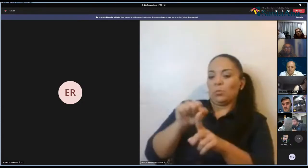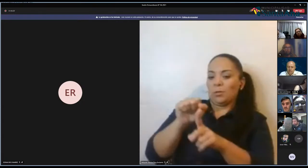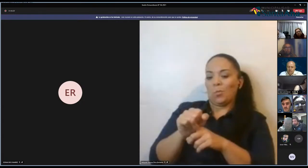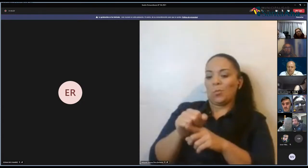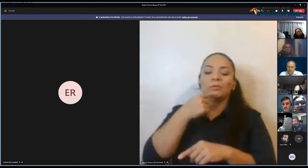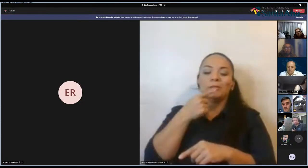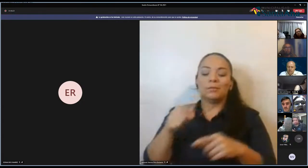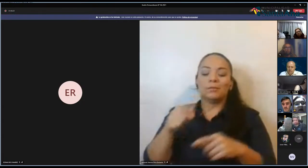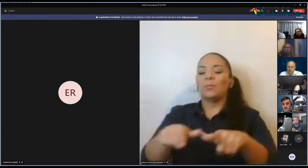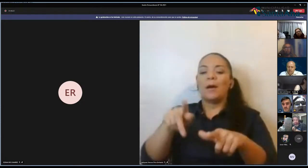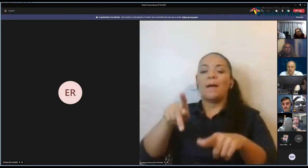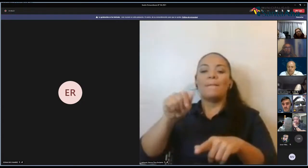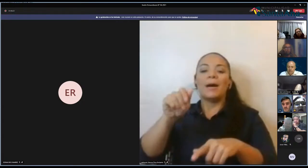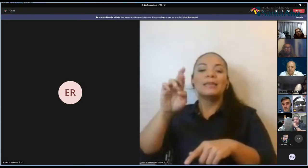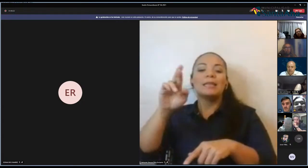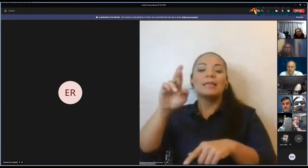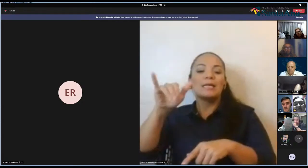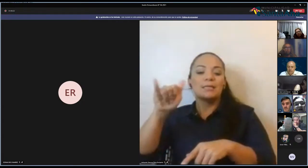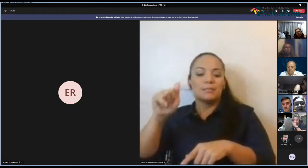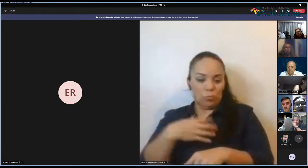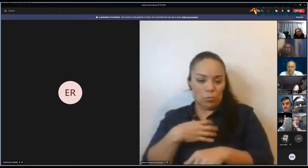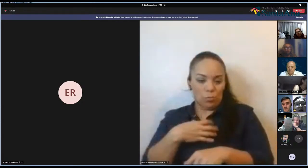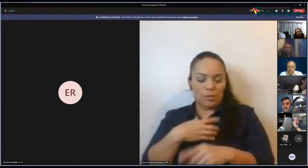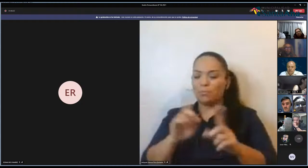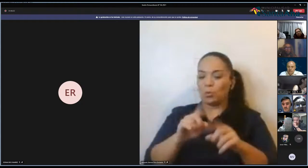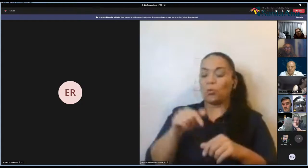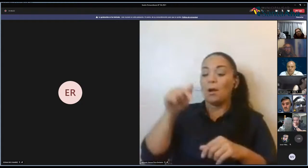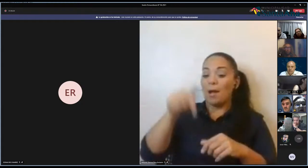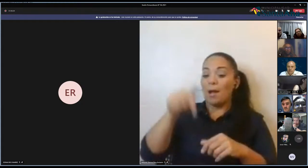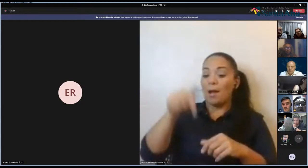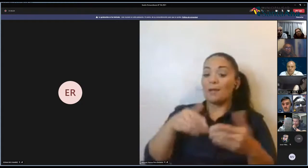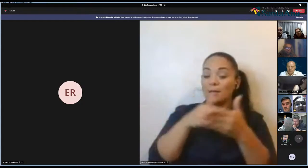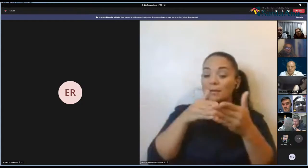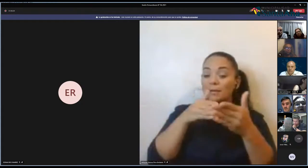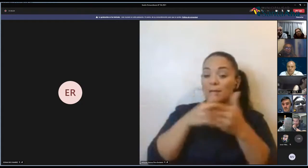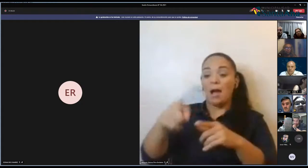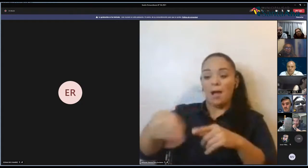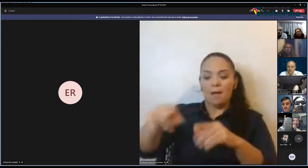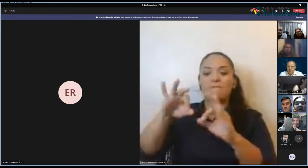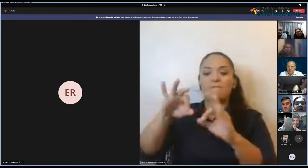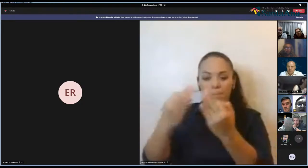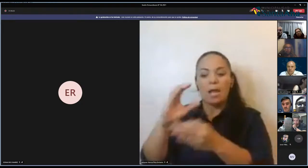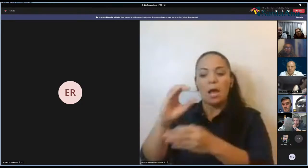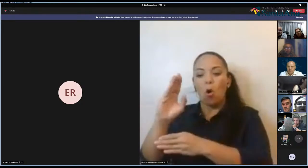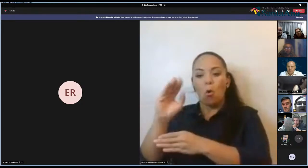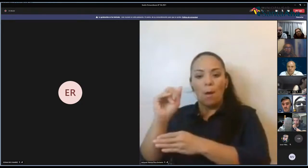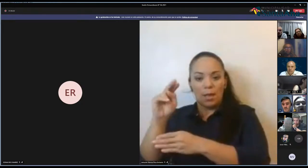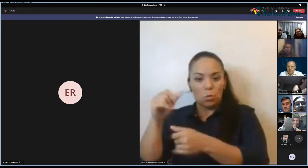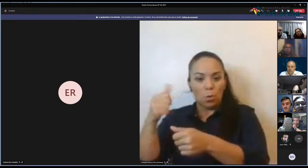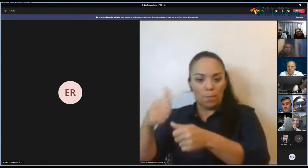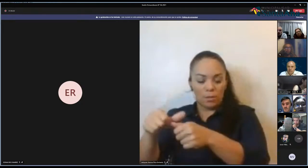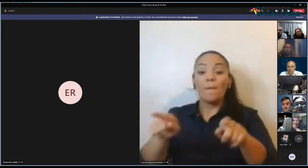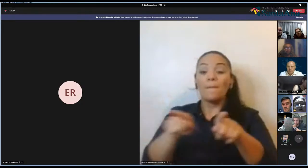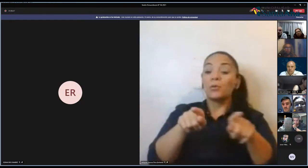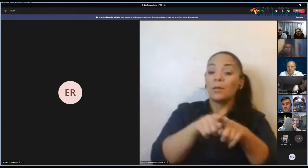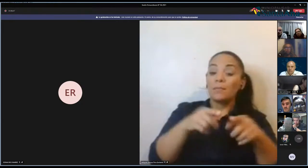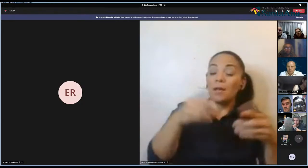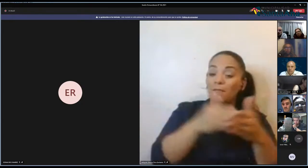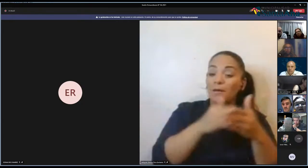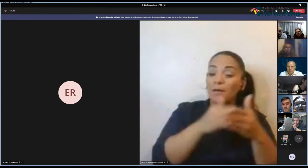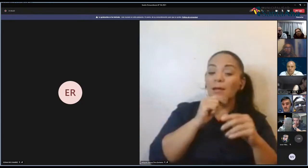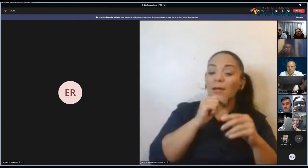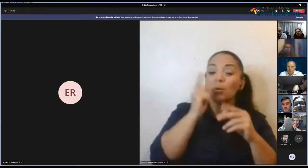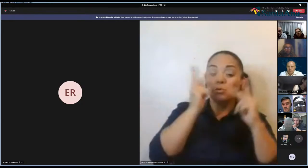problemática que afecta a la familia ovando pero también está afecta tanto a los vecinos que están